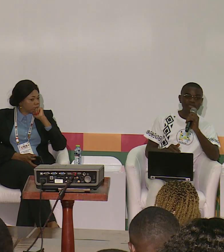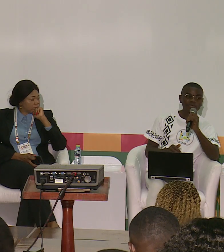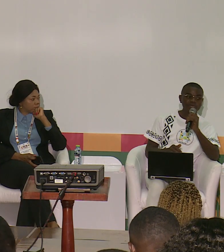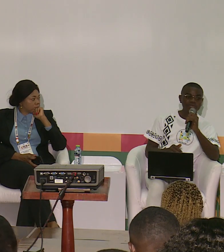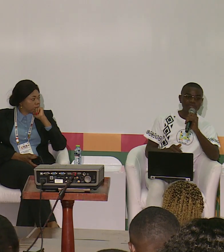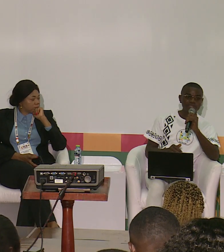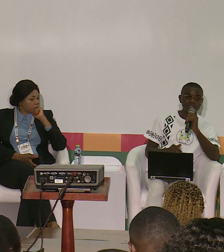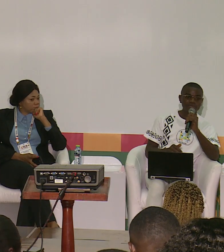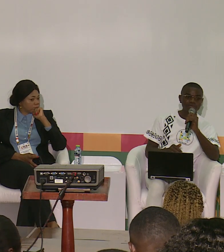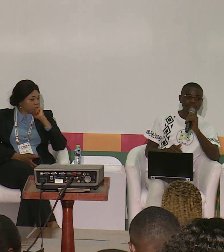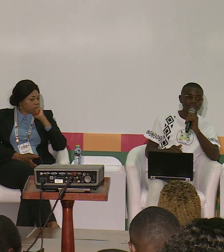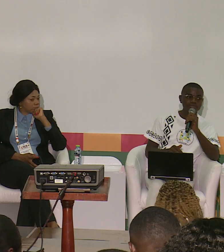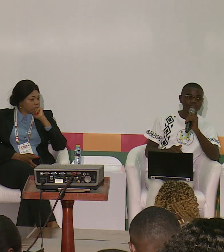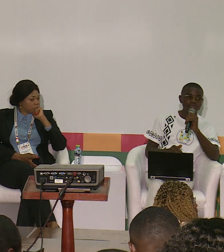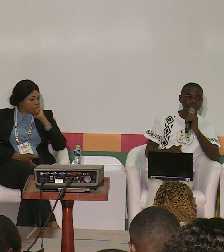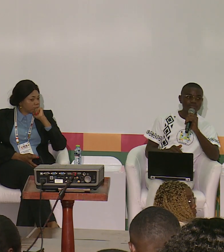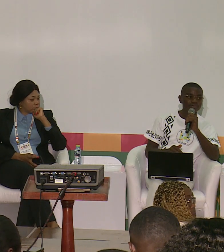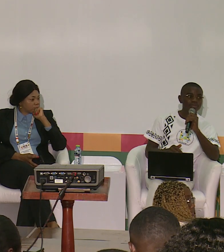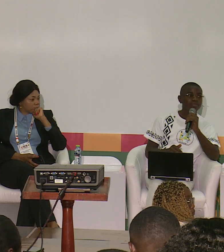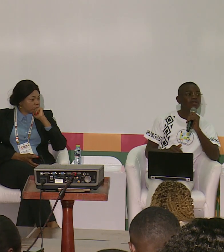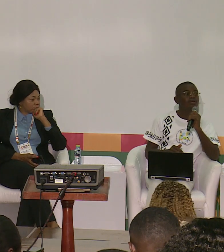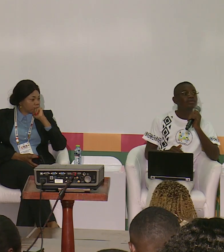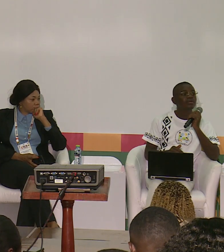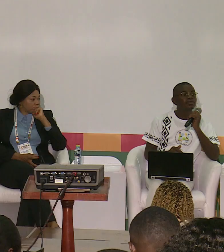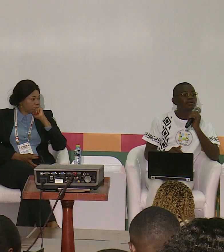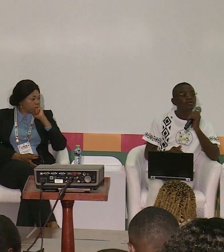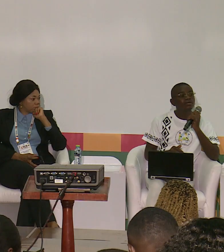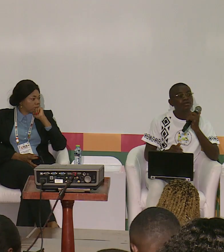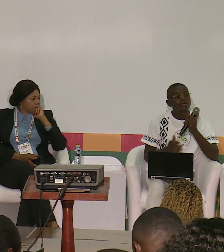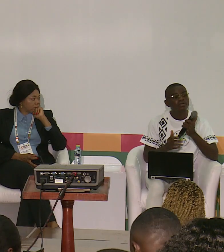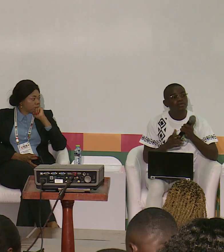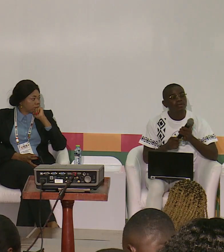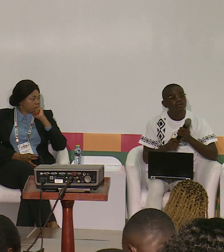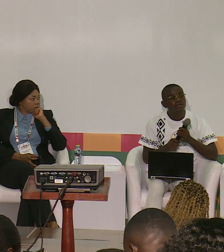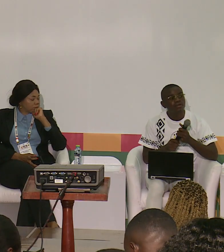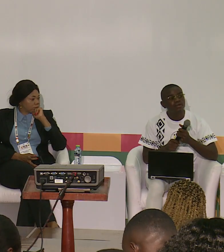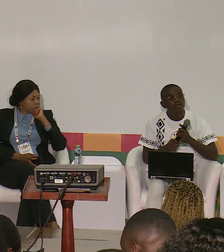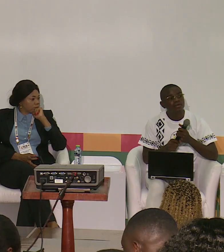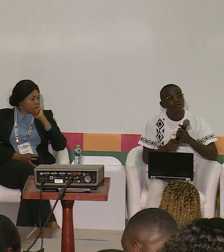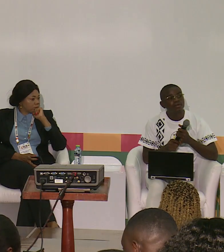J'espère que j'ai répondu à votre question. OK.